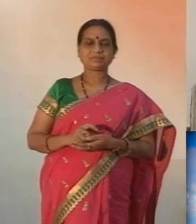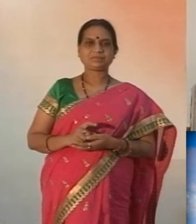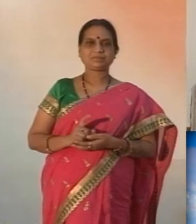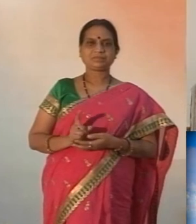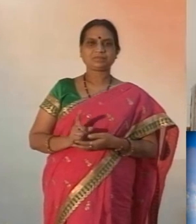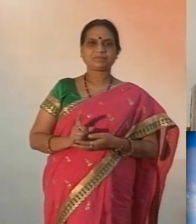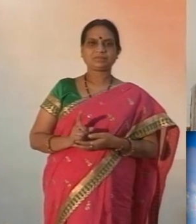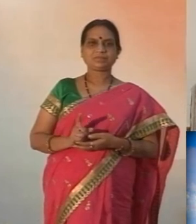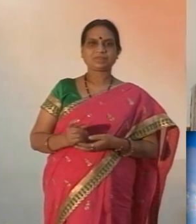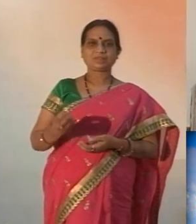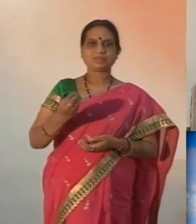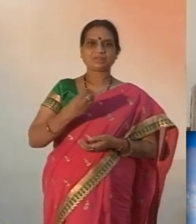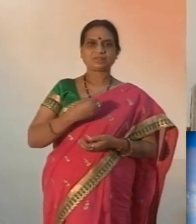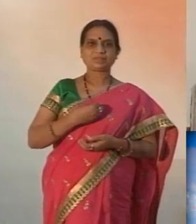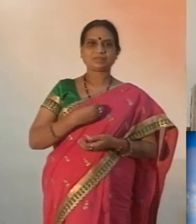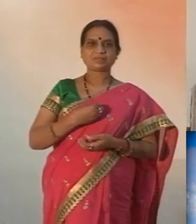हमें स्वयं का